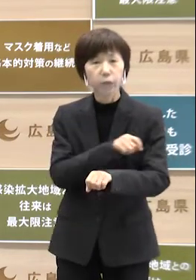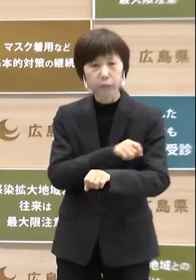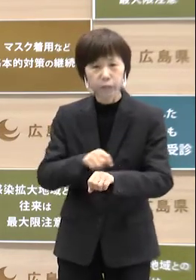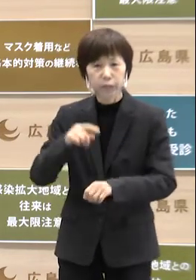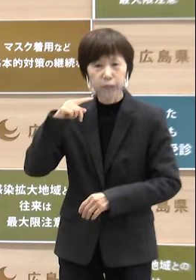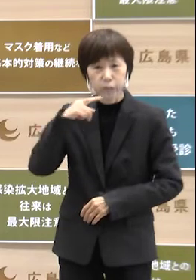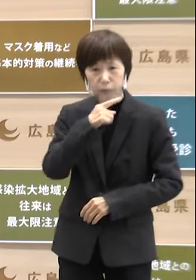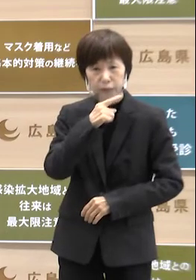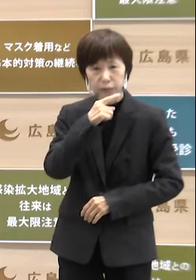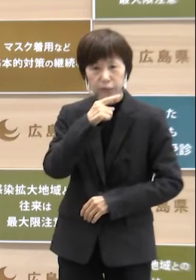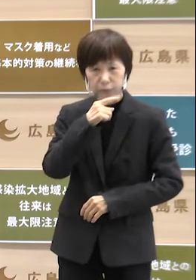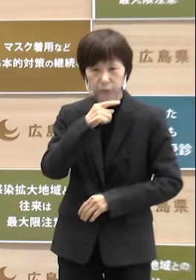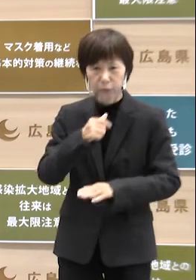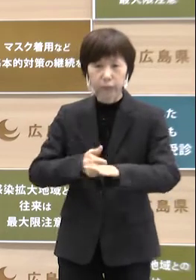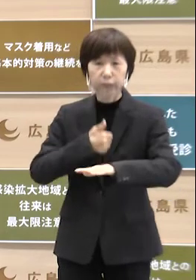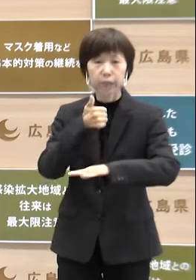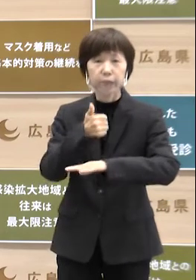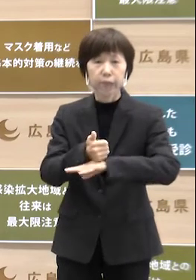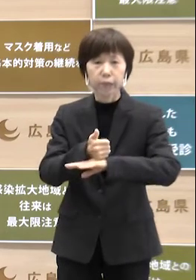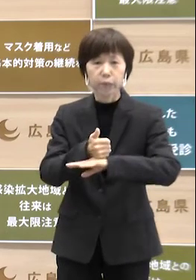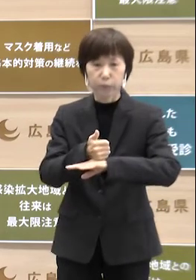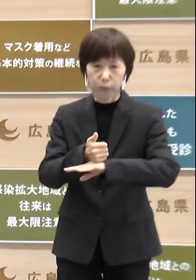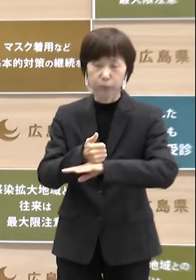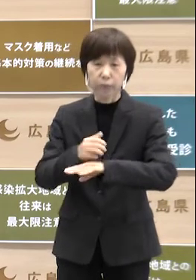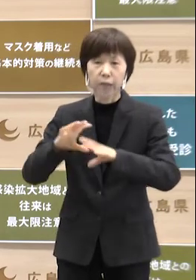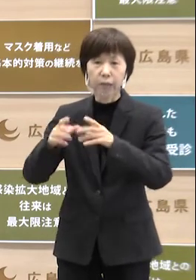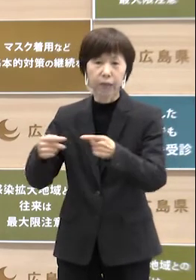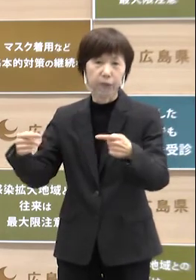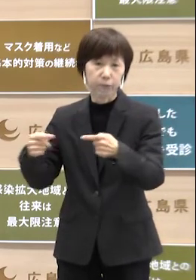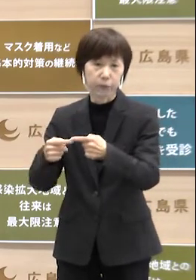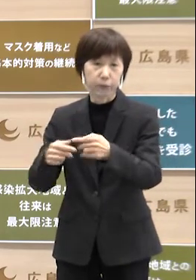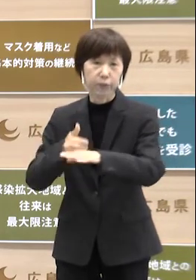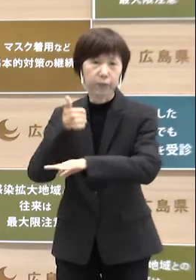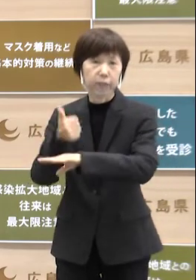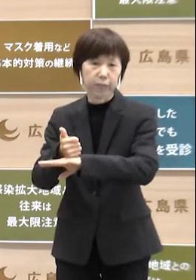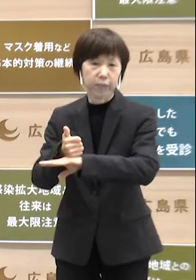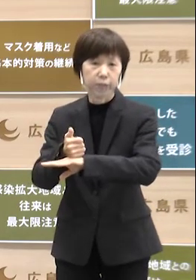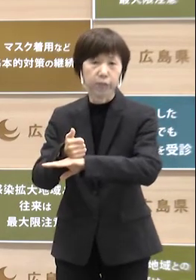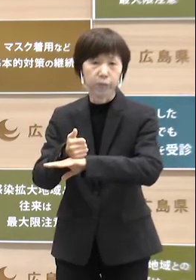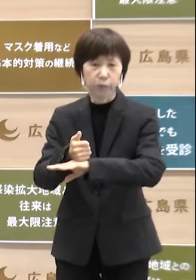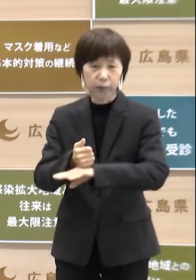シア大統領であるとか外務大臣がですね、核に関する、